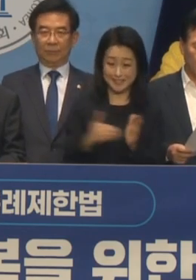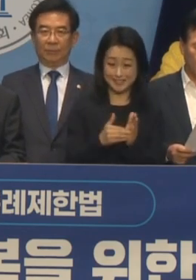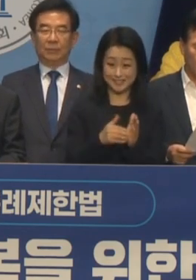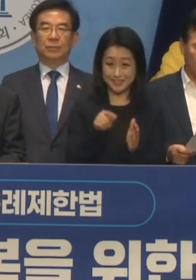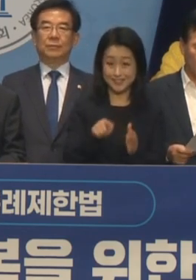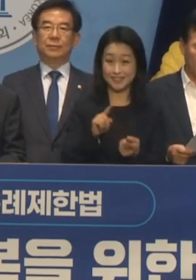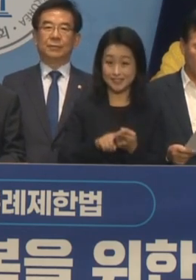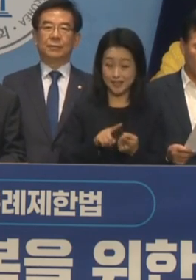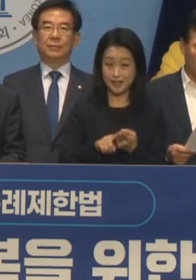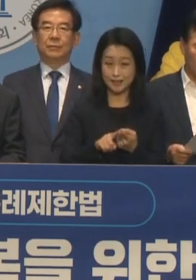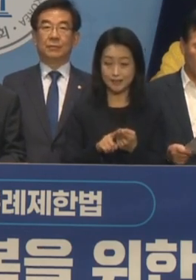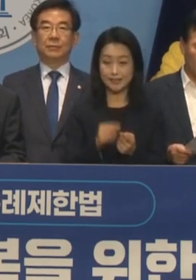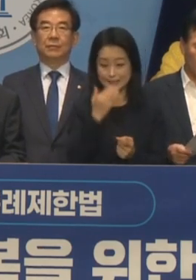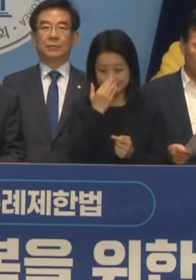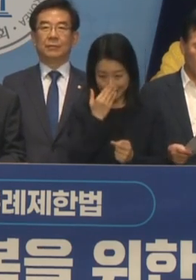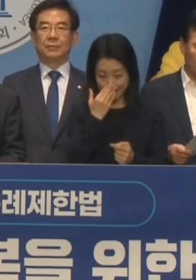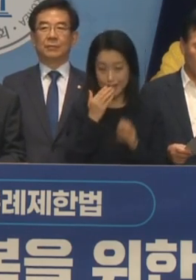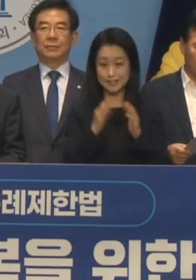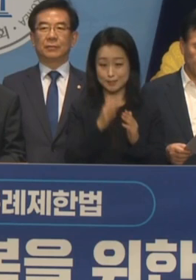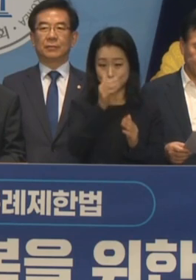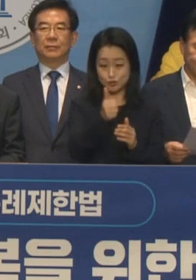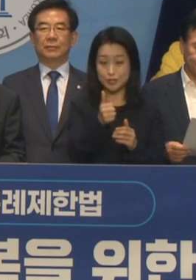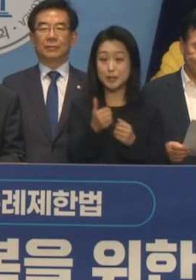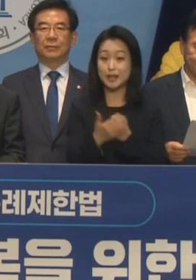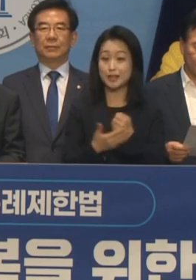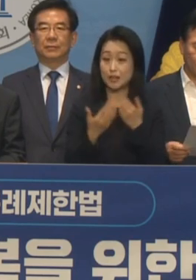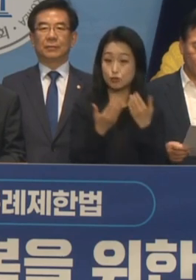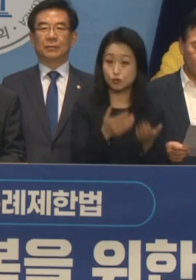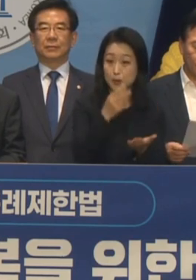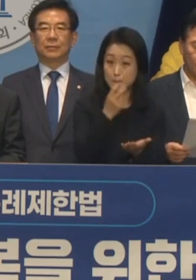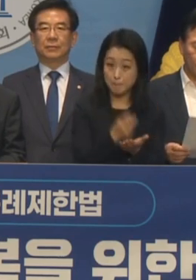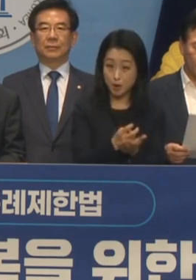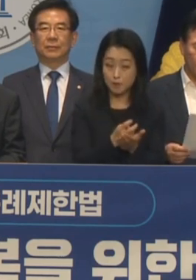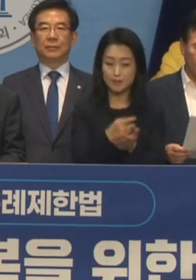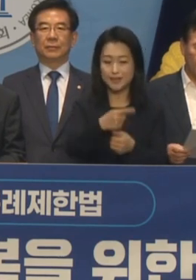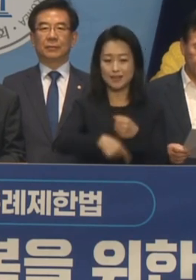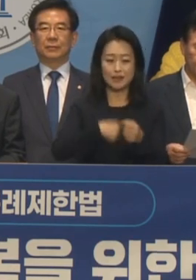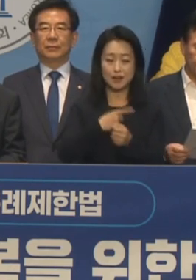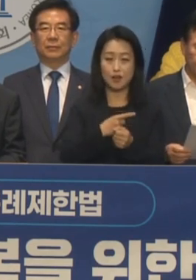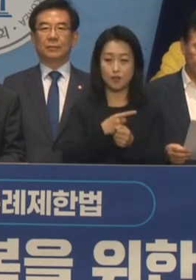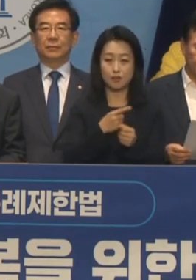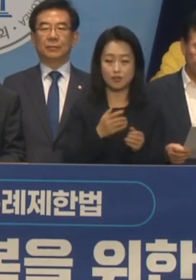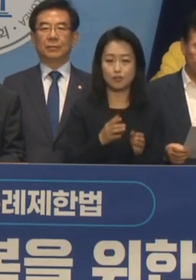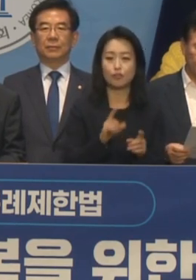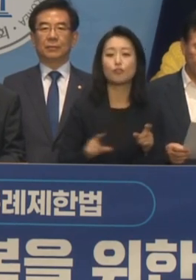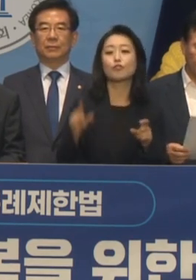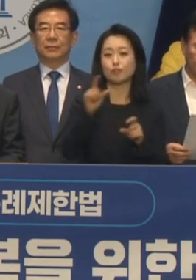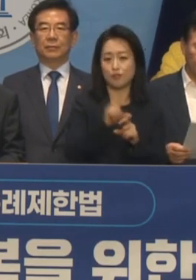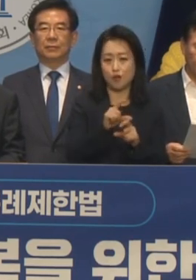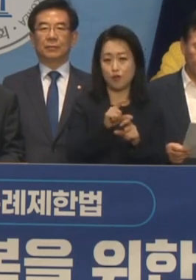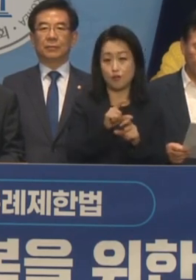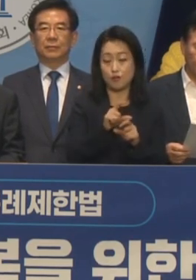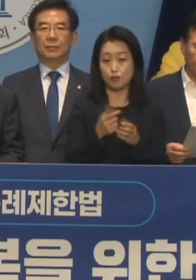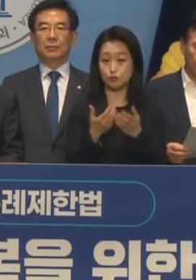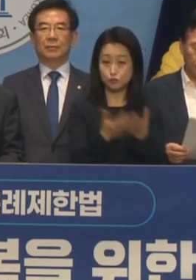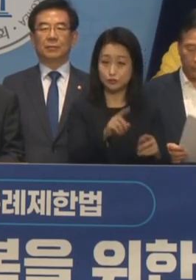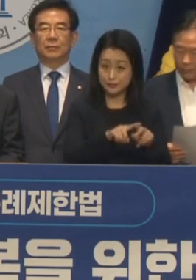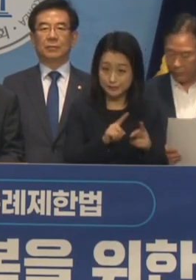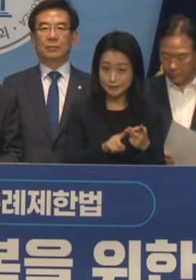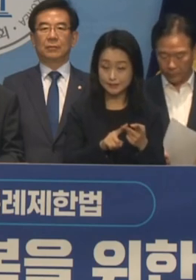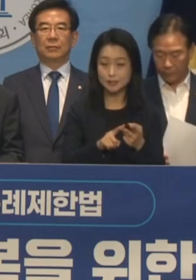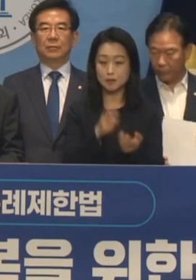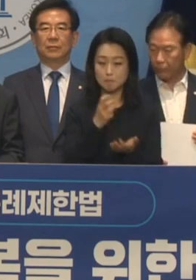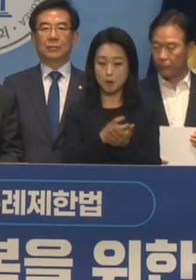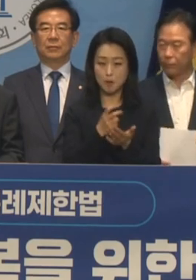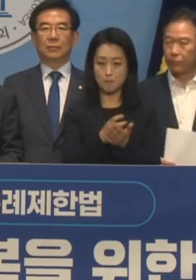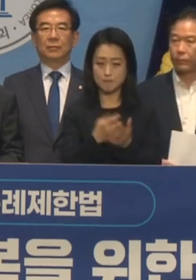임대인 제도의 일몰 기한을 삭제하고 세액공제를 상시화하여 소상공인의 경제적